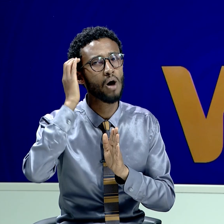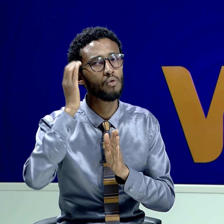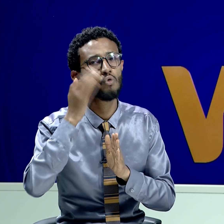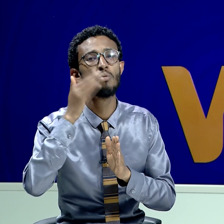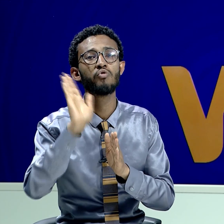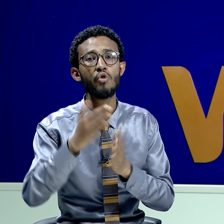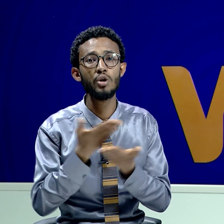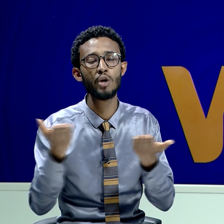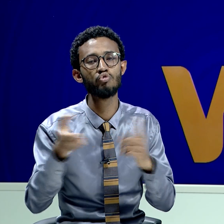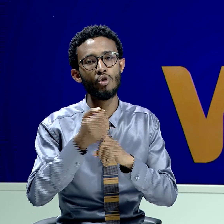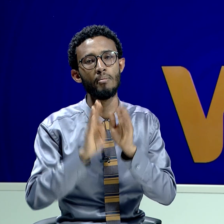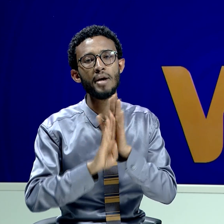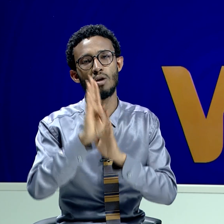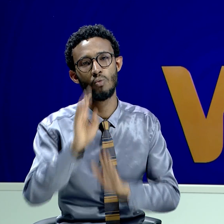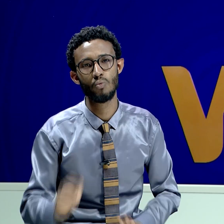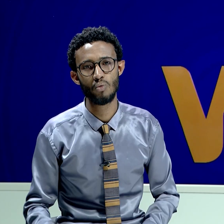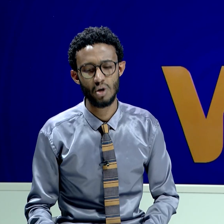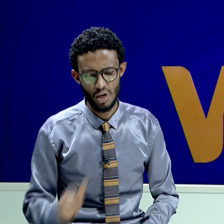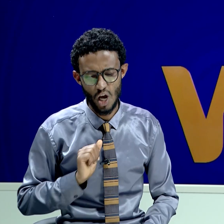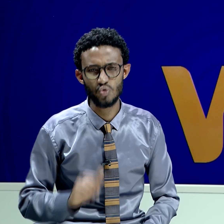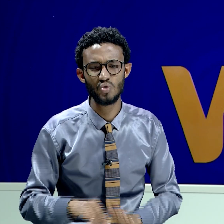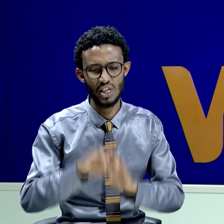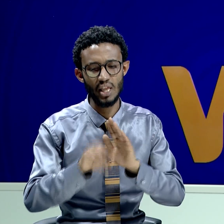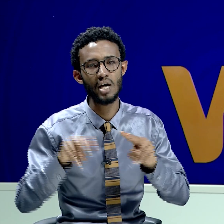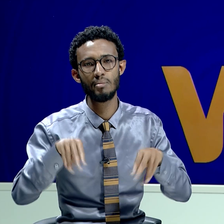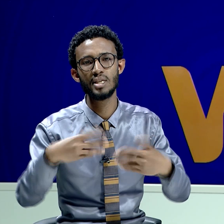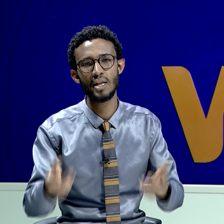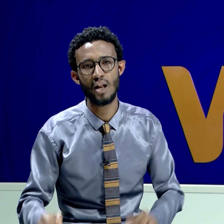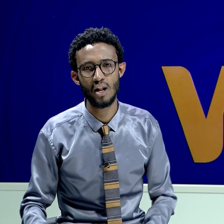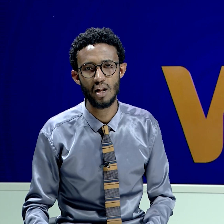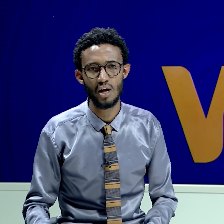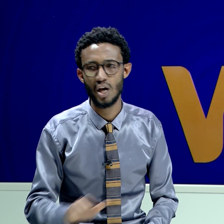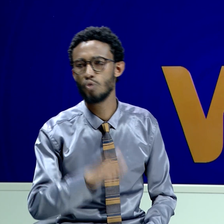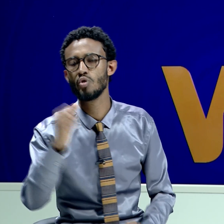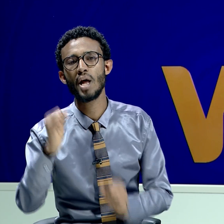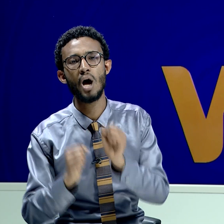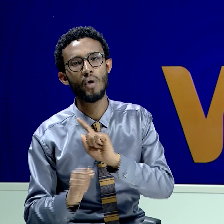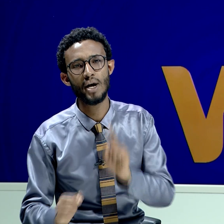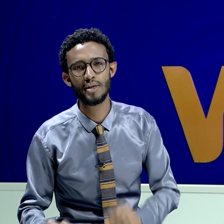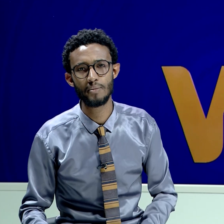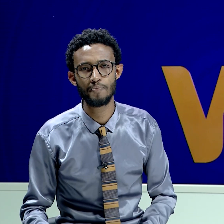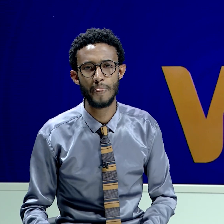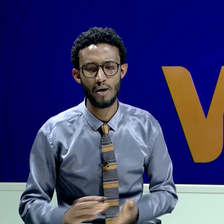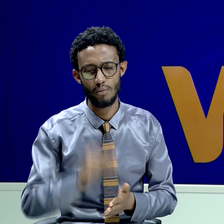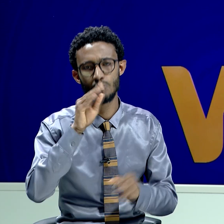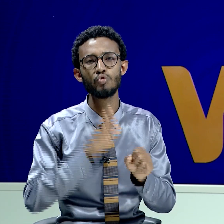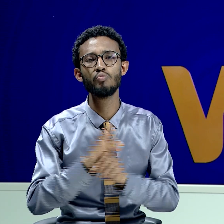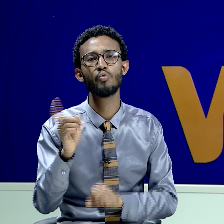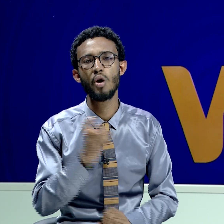ባምሩ መጥፎ ይገር ይዞን ማይድከው ራሱን ዝቀተኛ ግምት ይሰጣል ከሉሱ ጋር አወዳደርም በትምህርቱ ብቁ